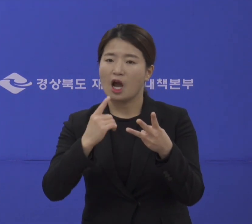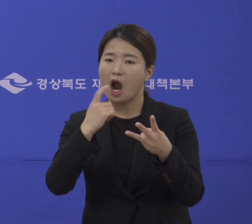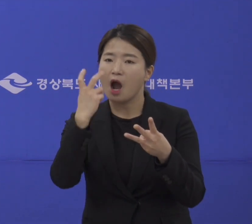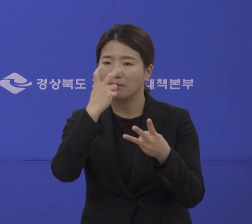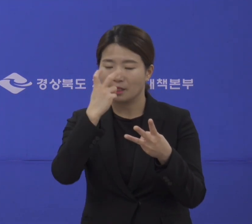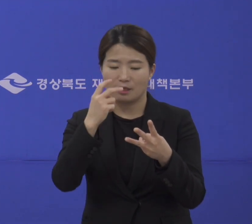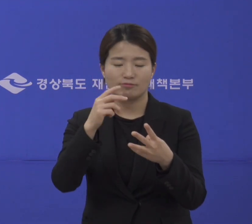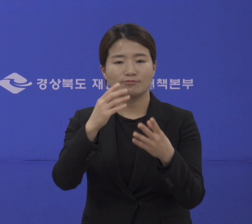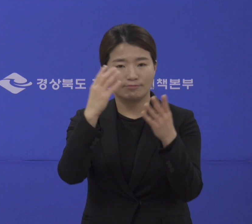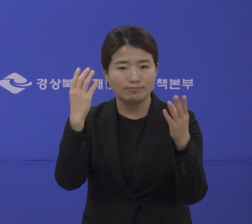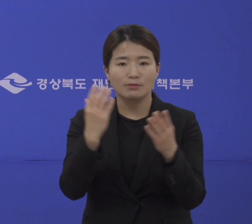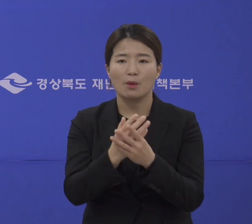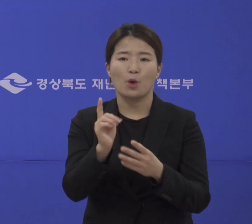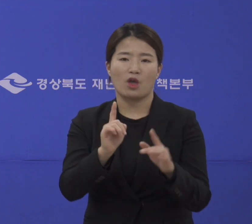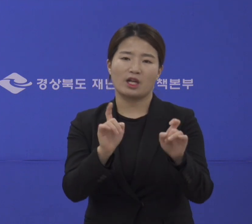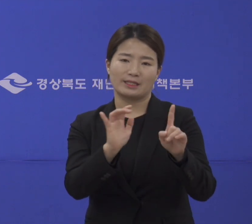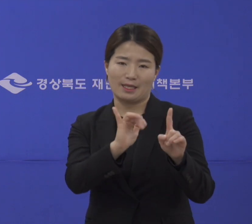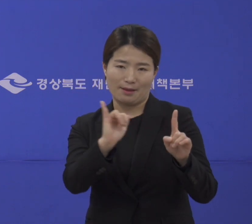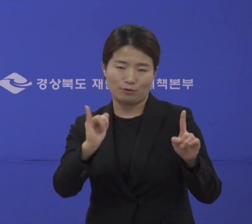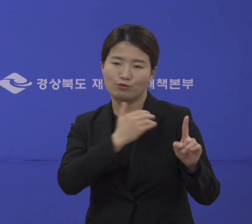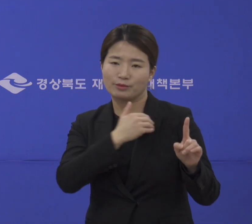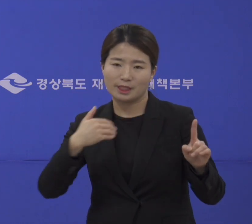조사를 다 마쳤다는 말씀을 드리겠습니다.